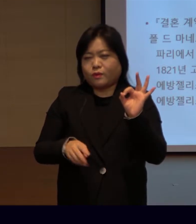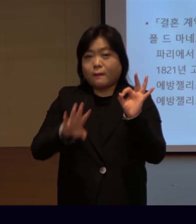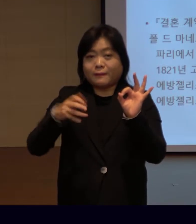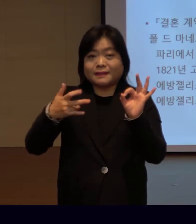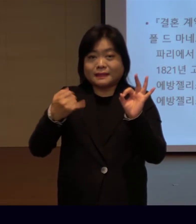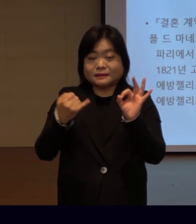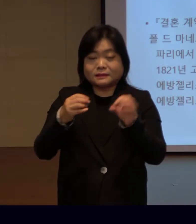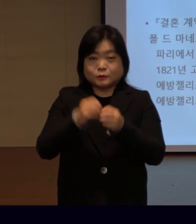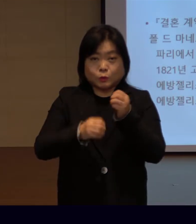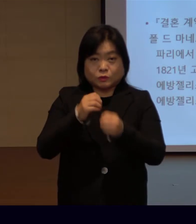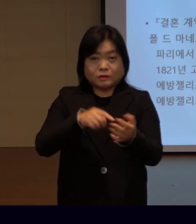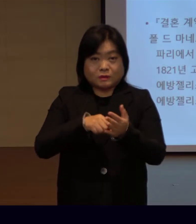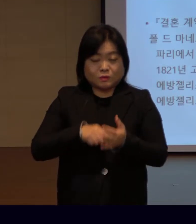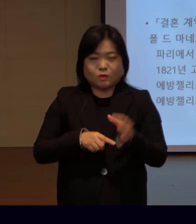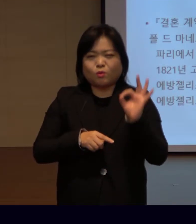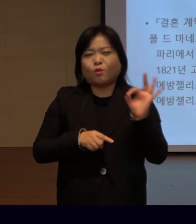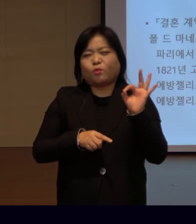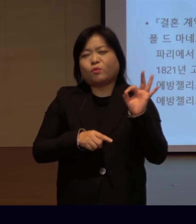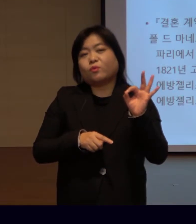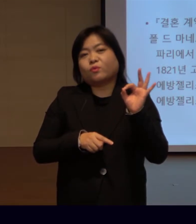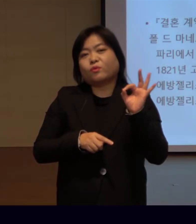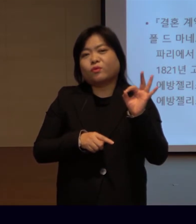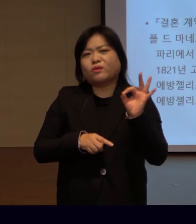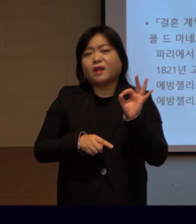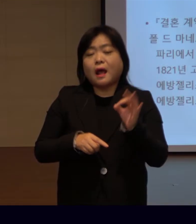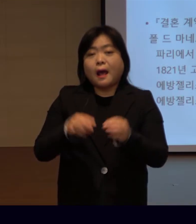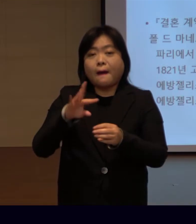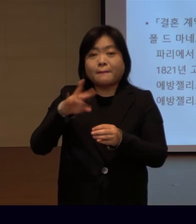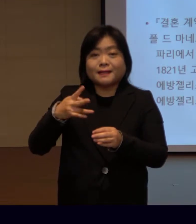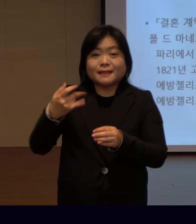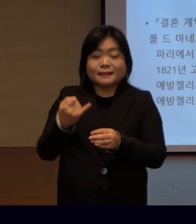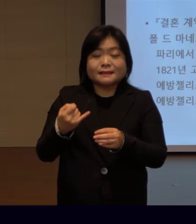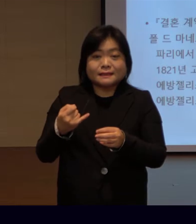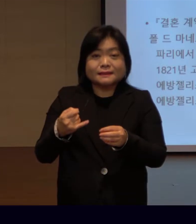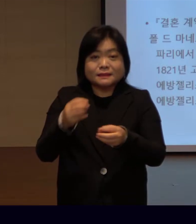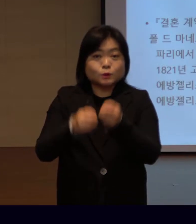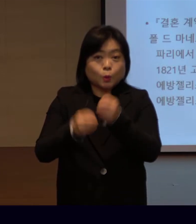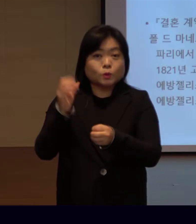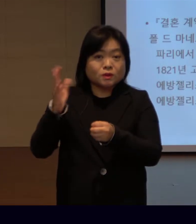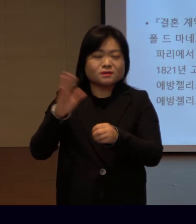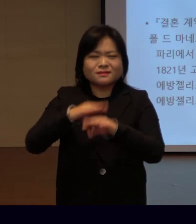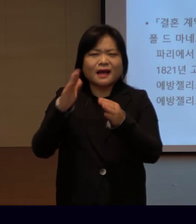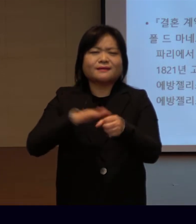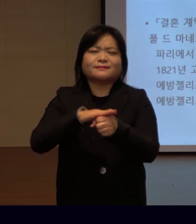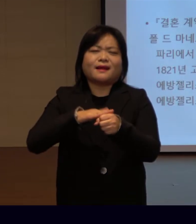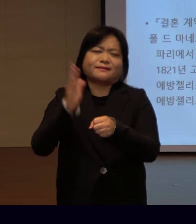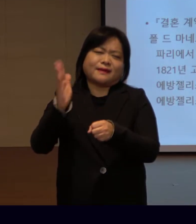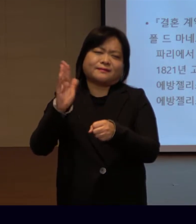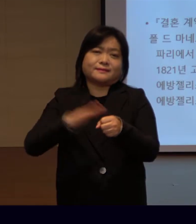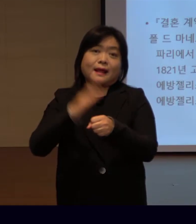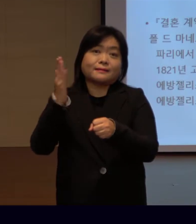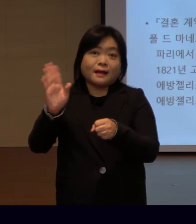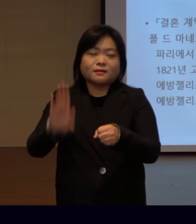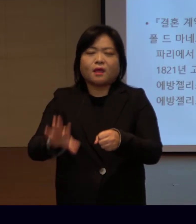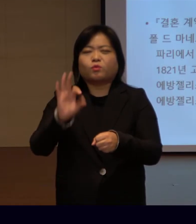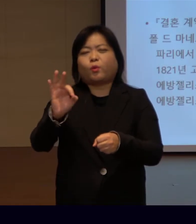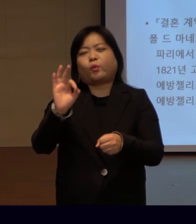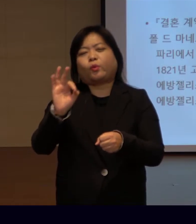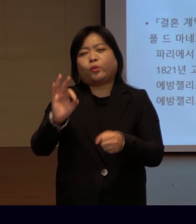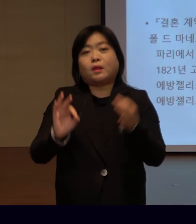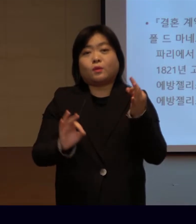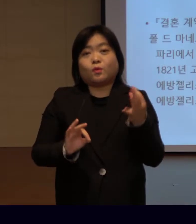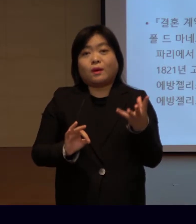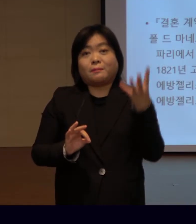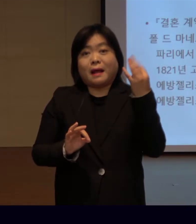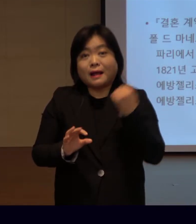소설에서는 발자크 소설은 다 사랑 이야기예요. 다 연애 소설입니다. 그런데 돈입니다. 지참금이